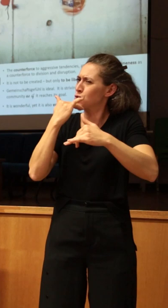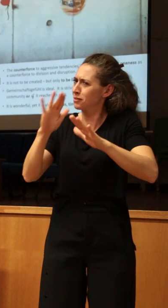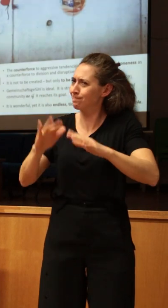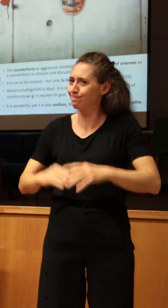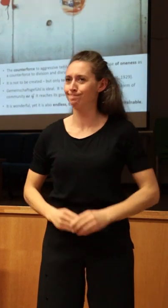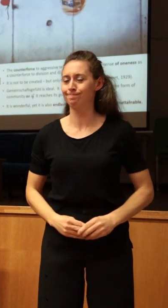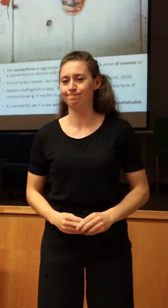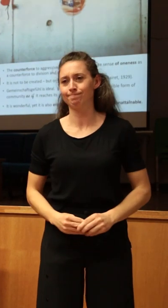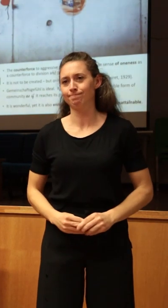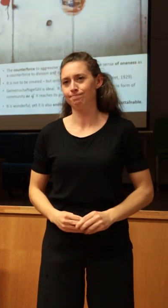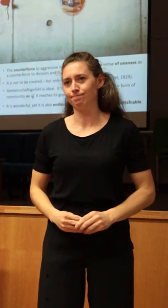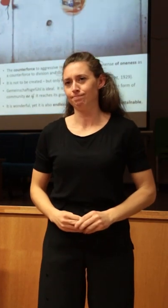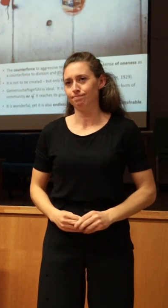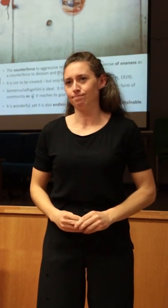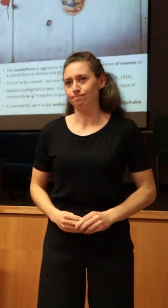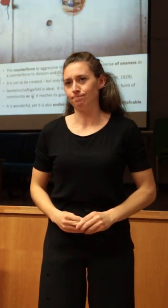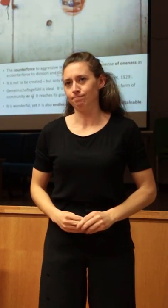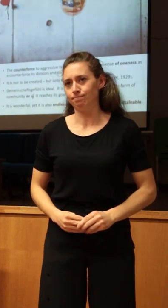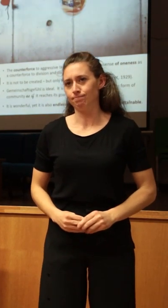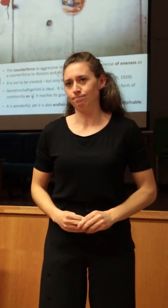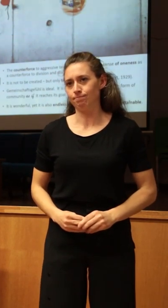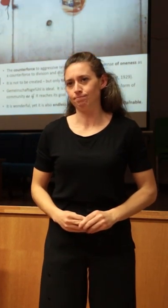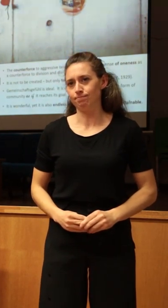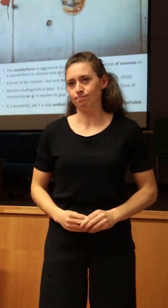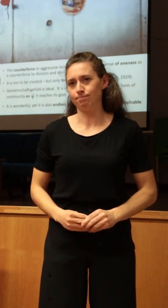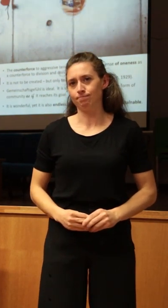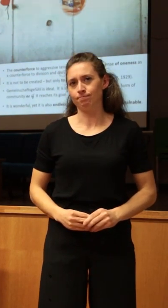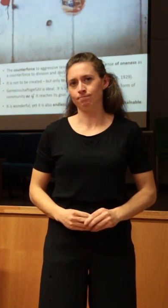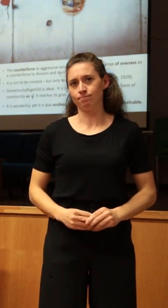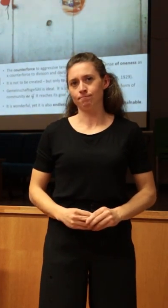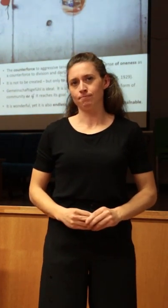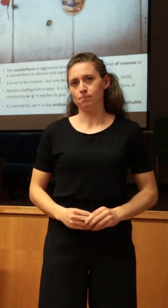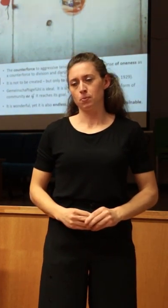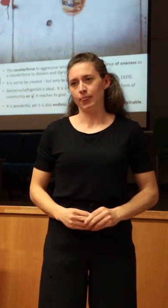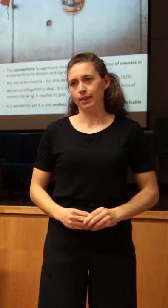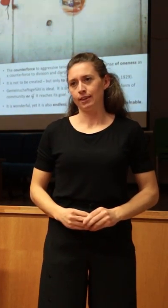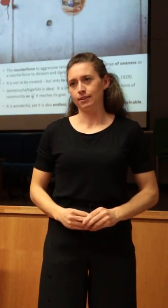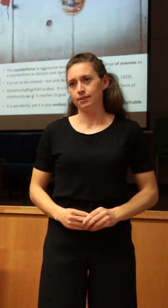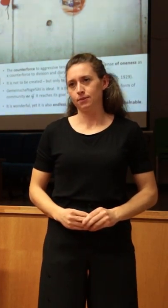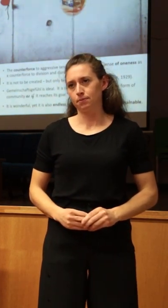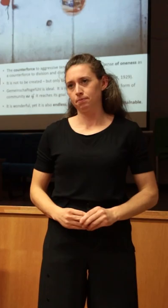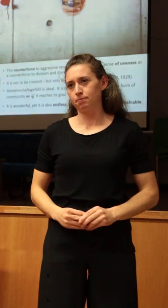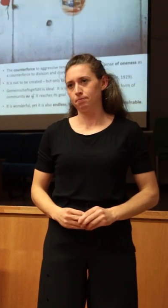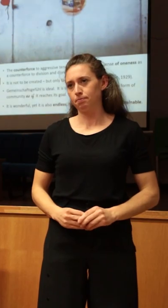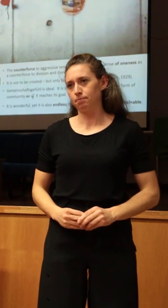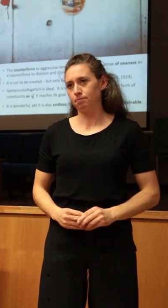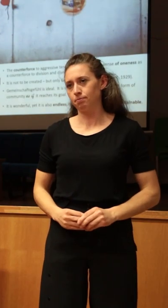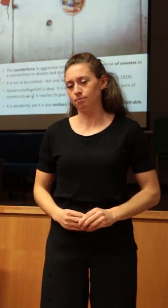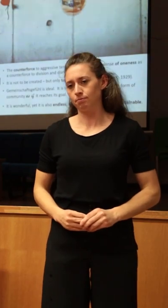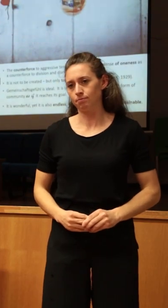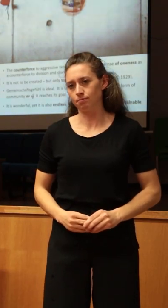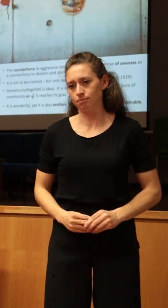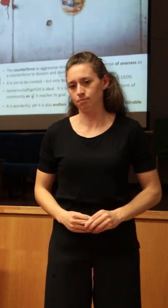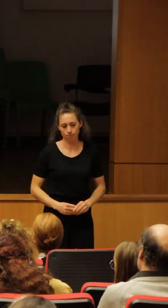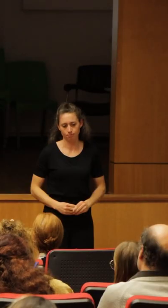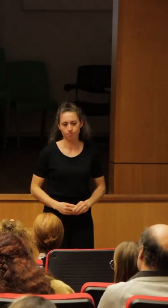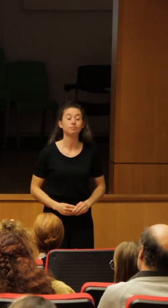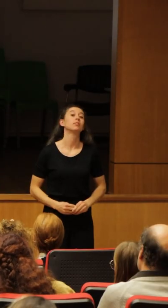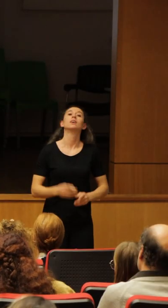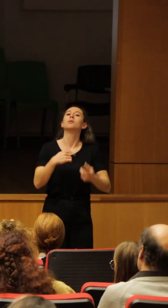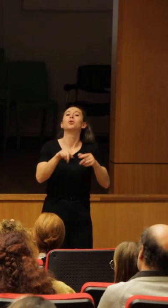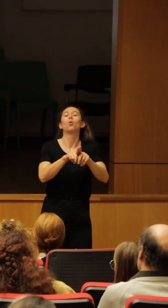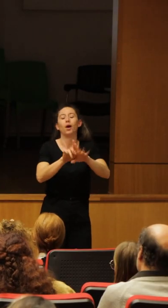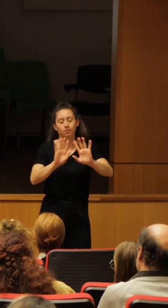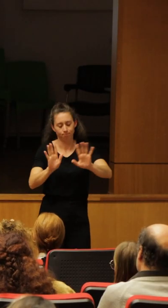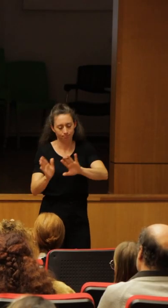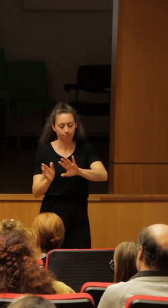still super important, so we're not getting discouraged because we want stars as a sense of direction. Pero